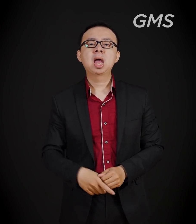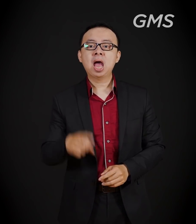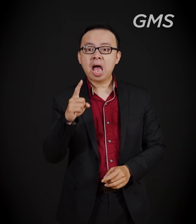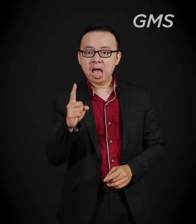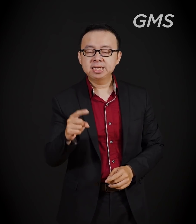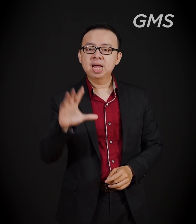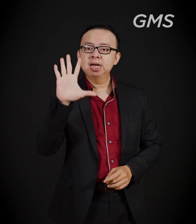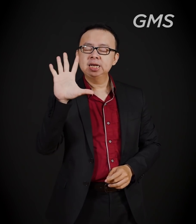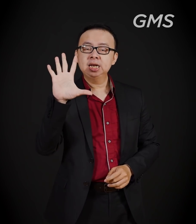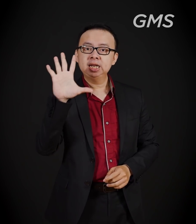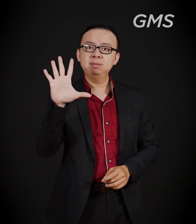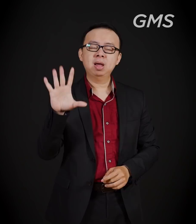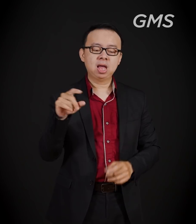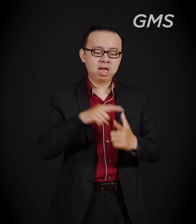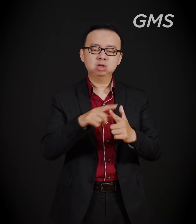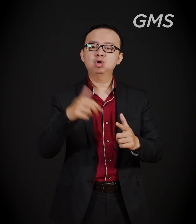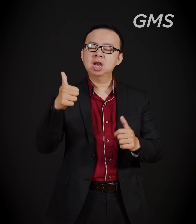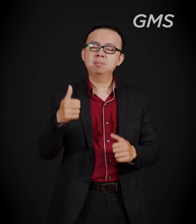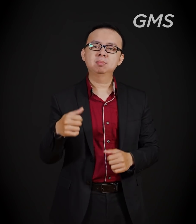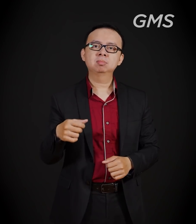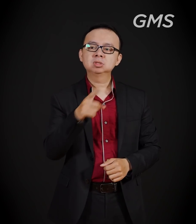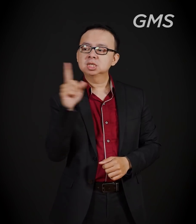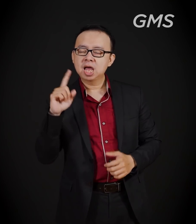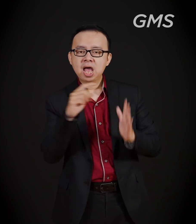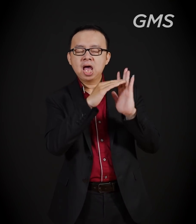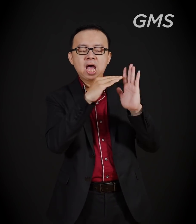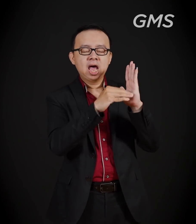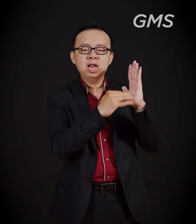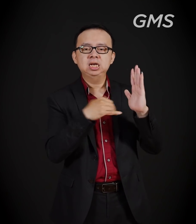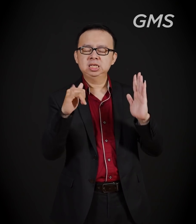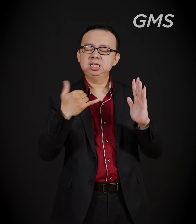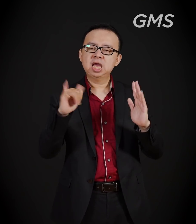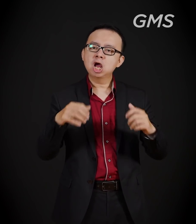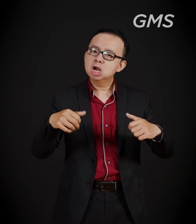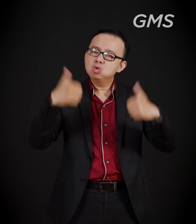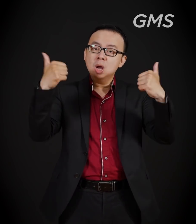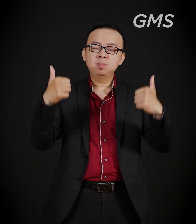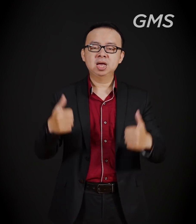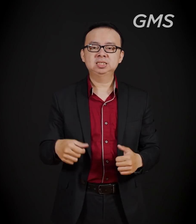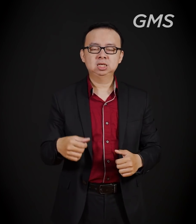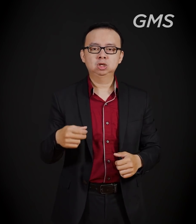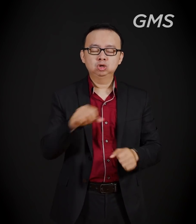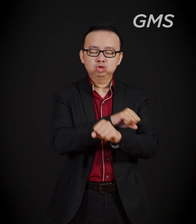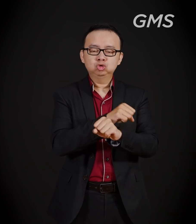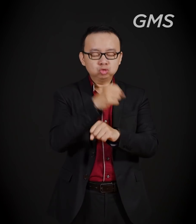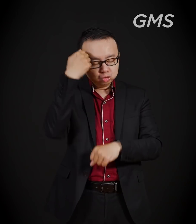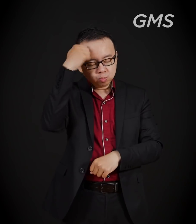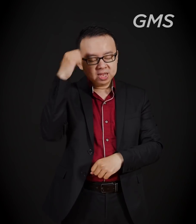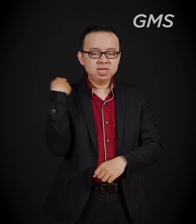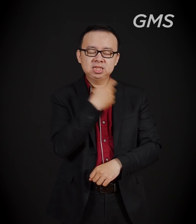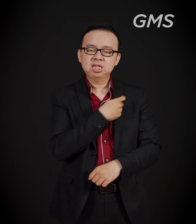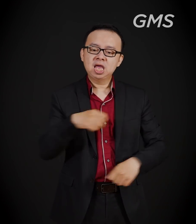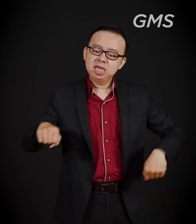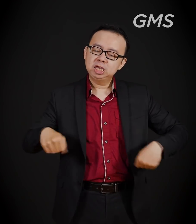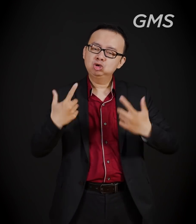hal dahsyat atau 6 hal dahsyat yang dapat membuat hidup kita sebagai surat Kristus. Yang pertama, mulut